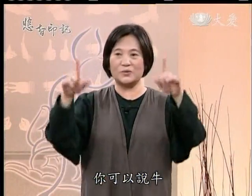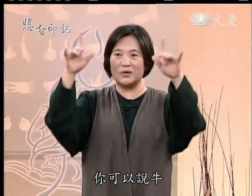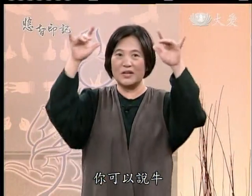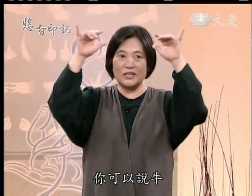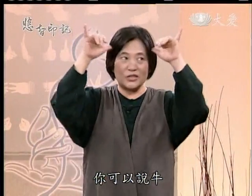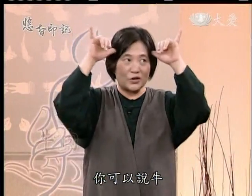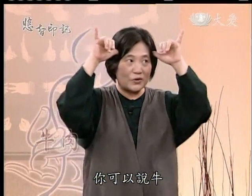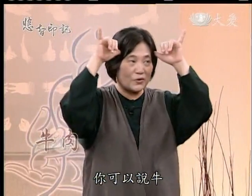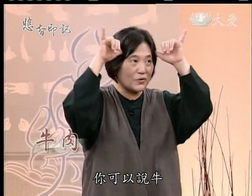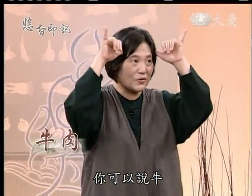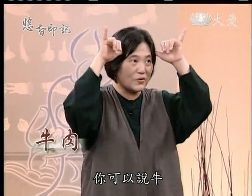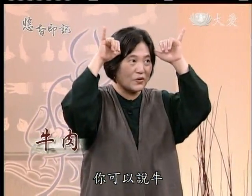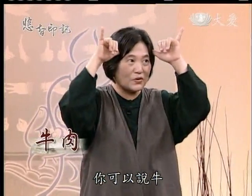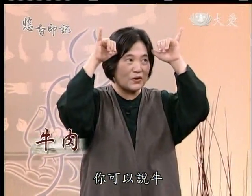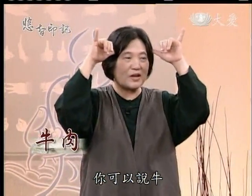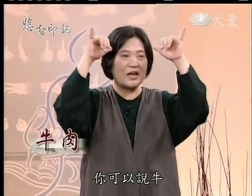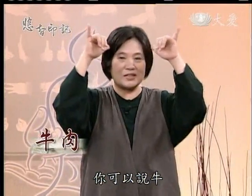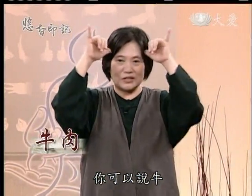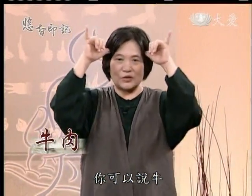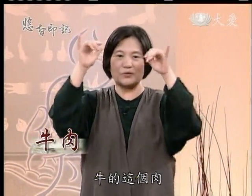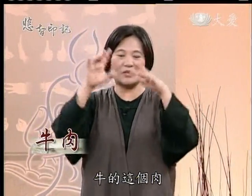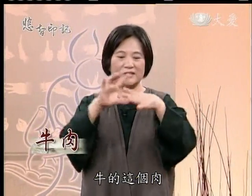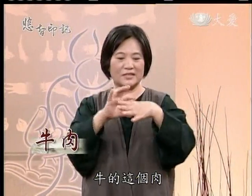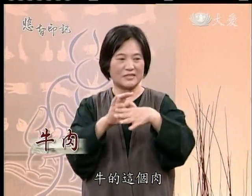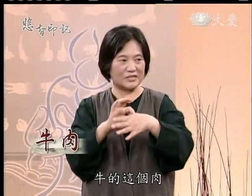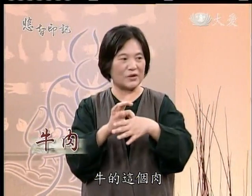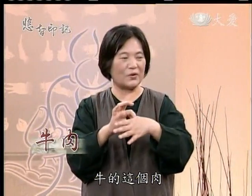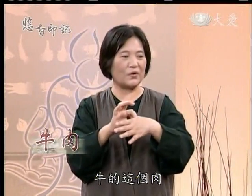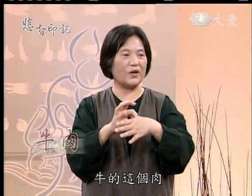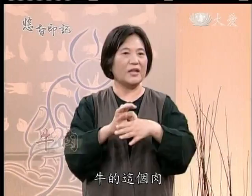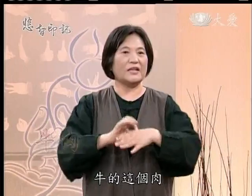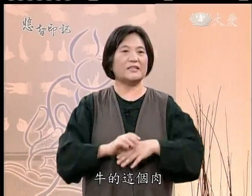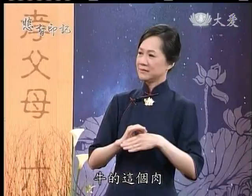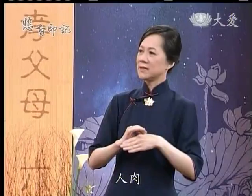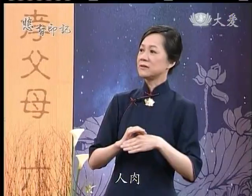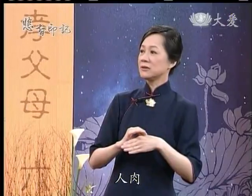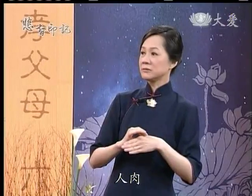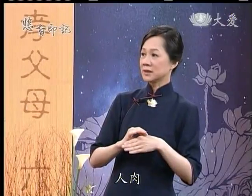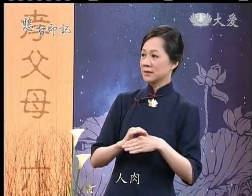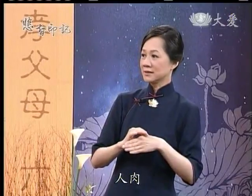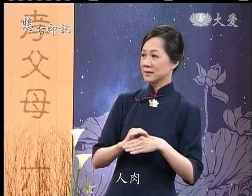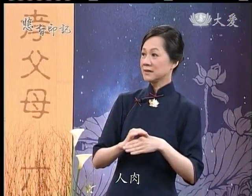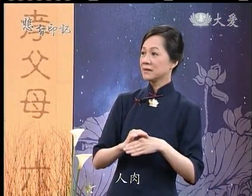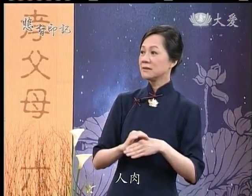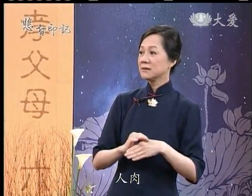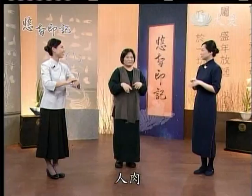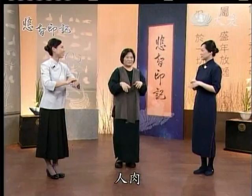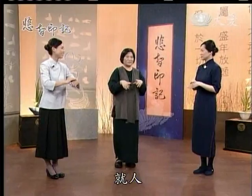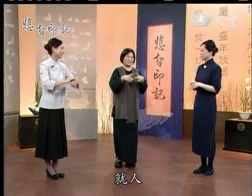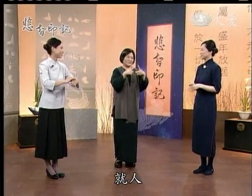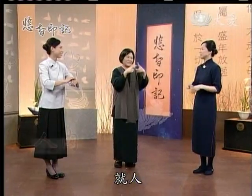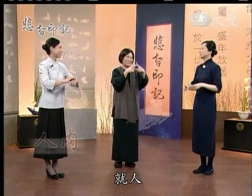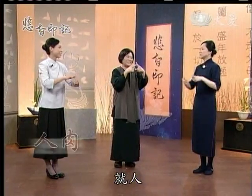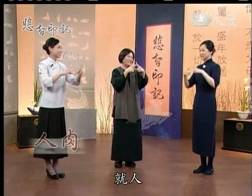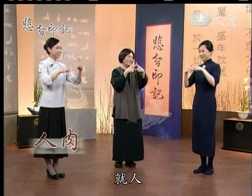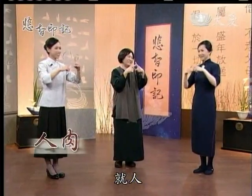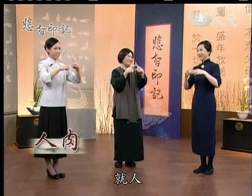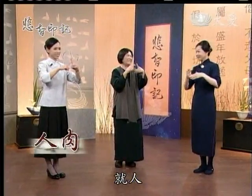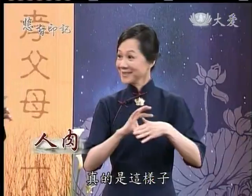说牛， 牛。 哎，牛的这个肉， 那人肉呢？ 人肉就人 人，真